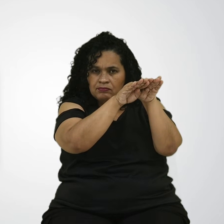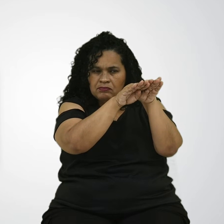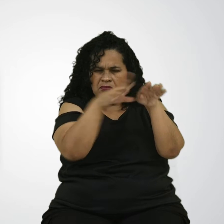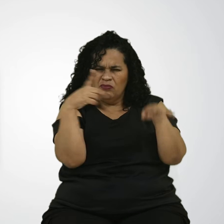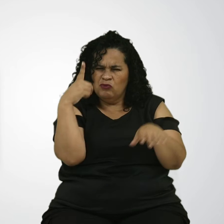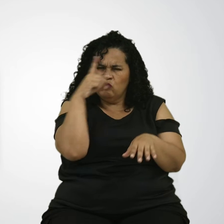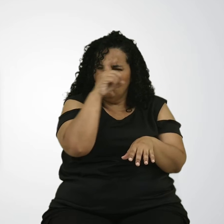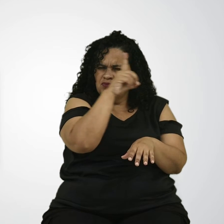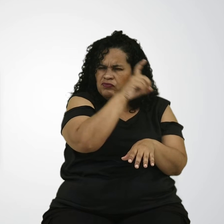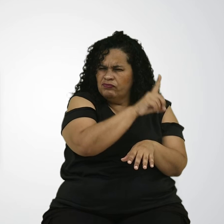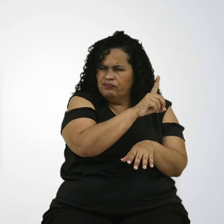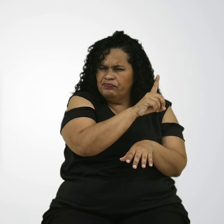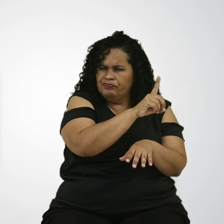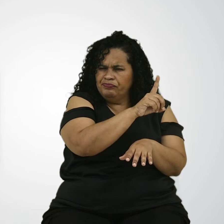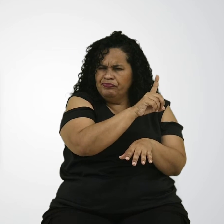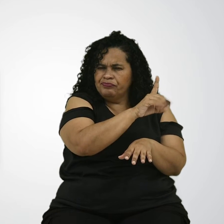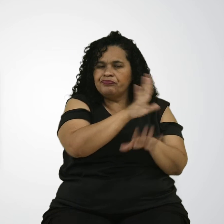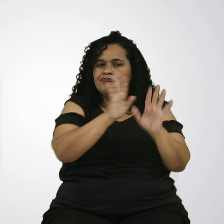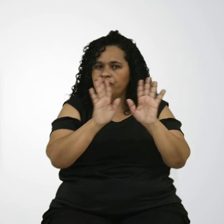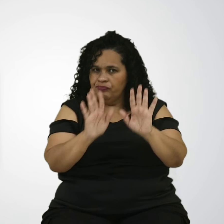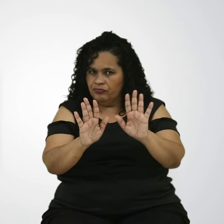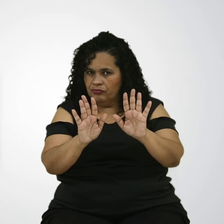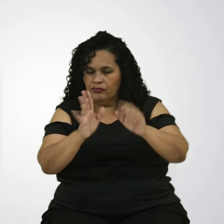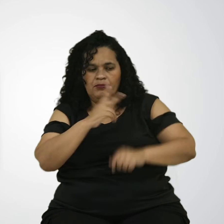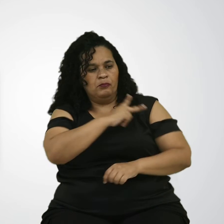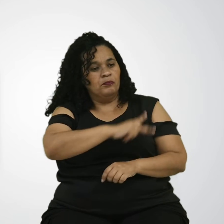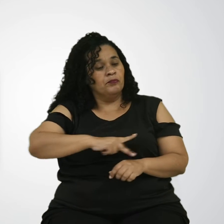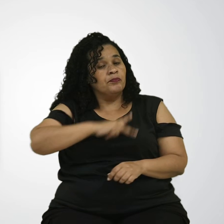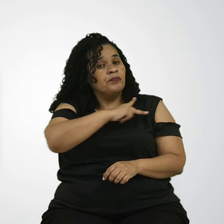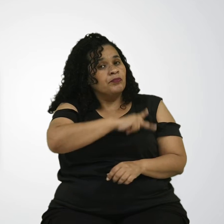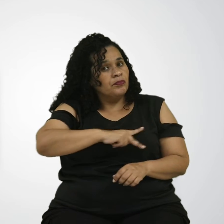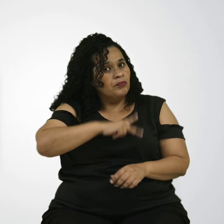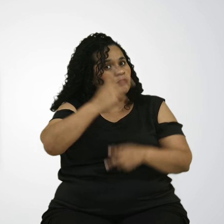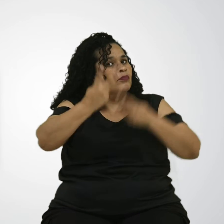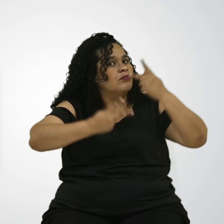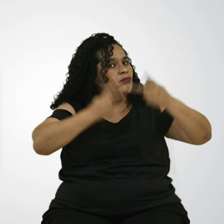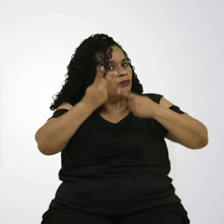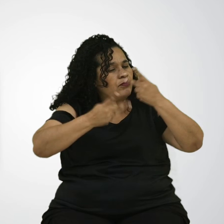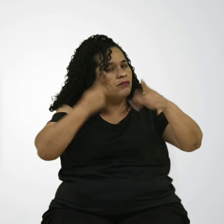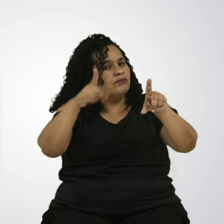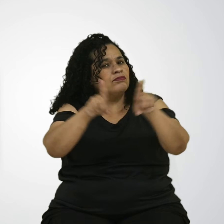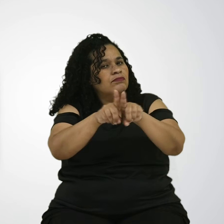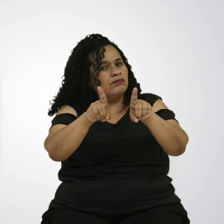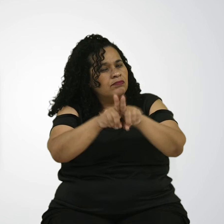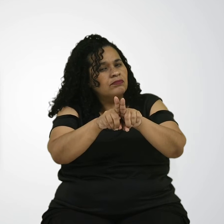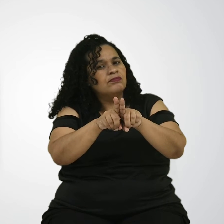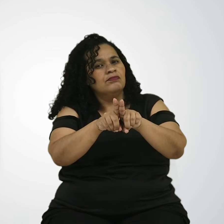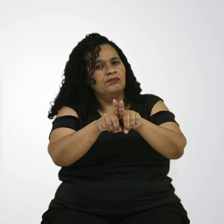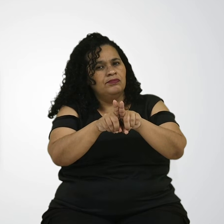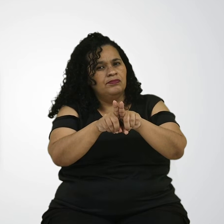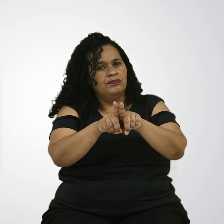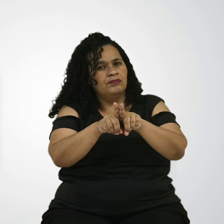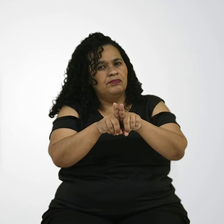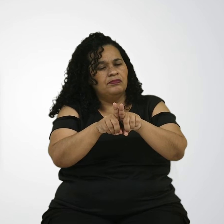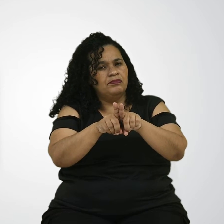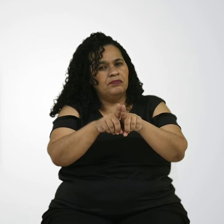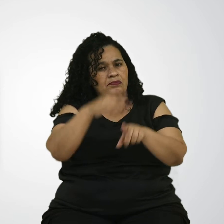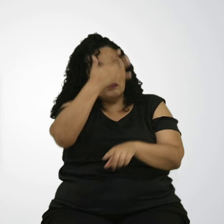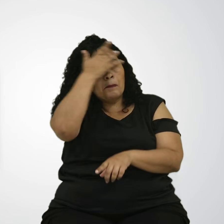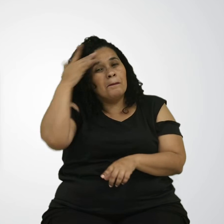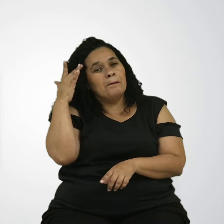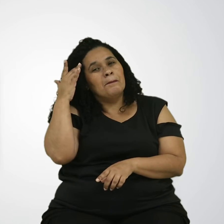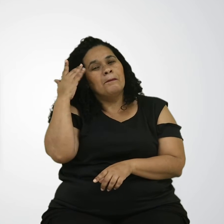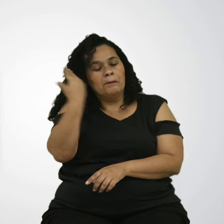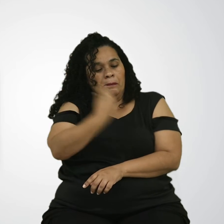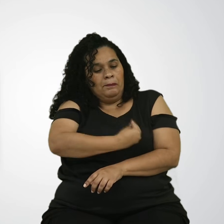Bom, primeiro que existe uma cláusula importante que Paulo falou, né? Eu esqueci de comentar, que ele diz como é próprio a quem está no Senhor. Então,